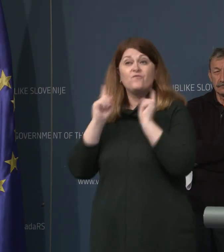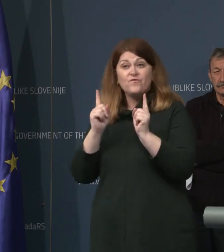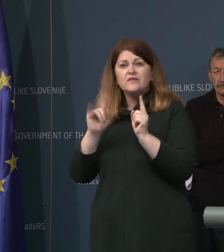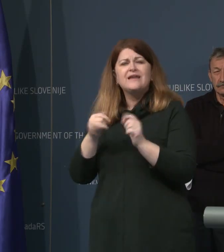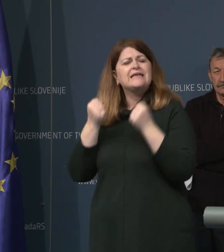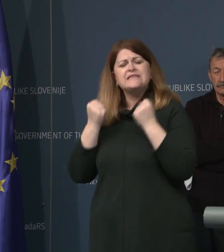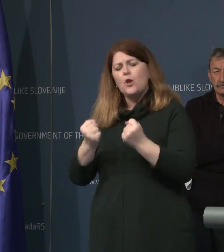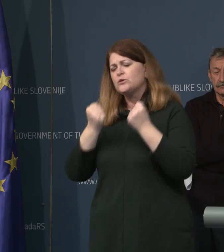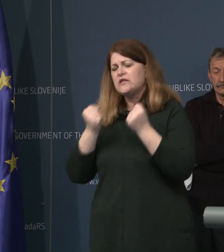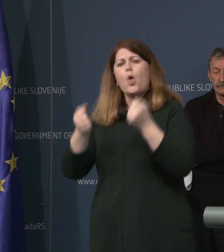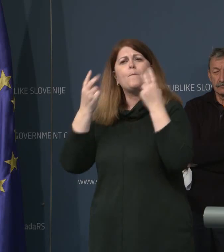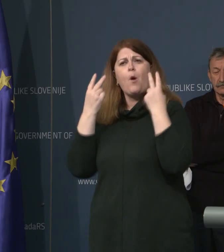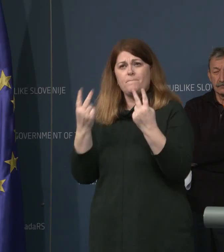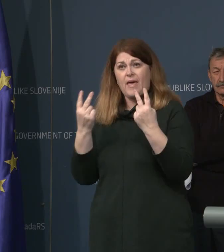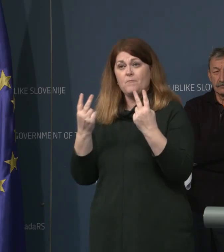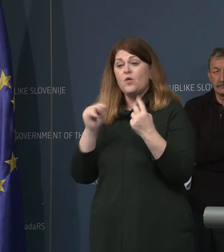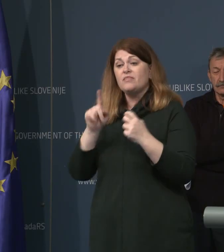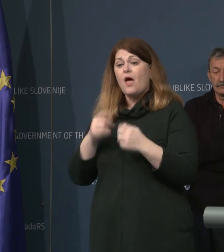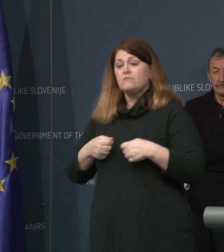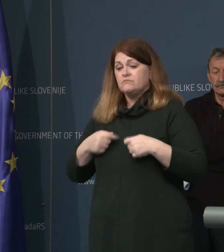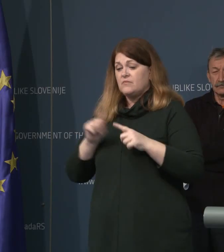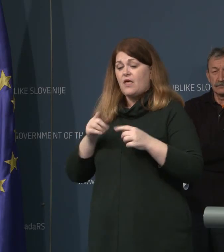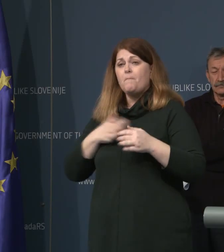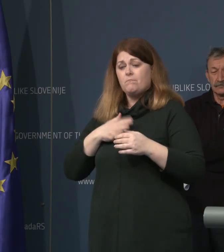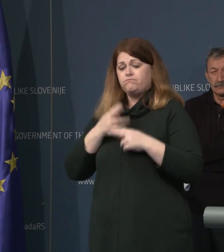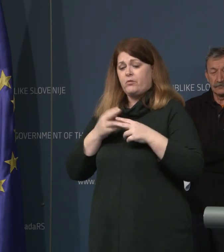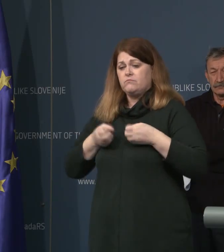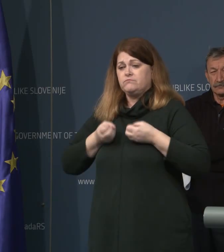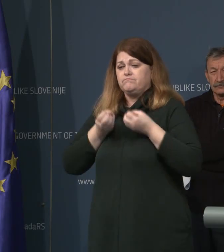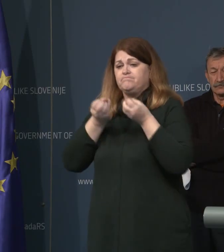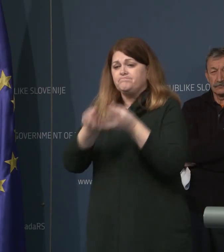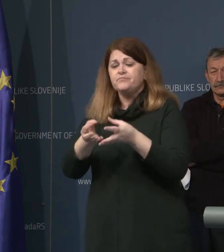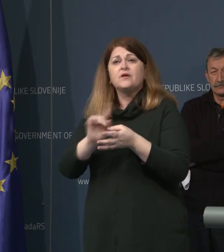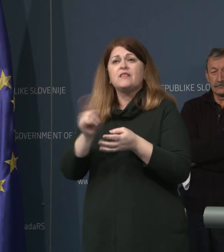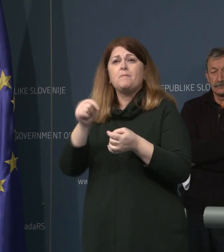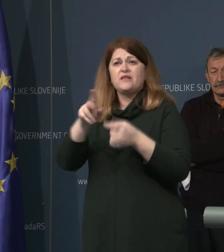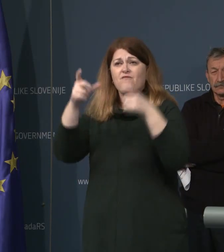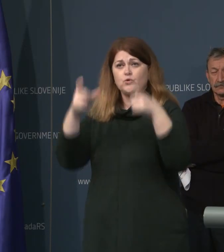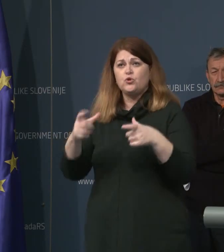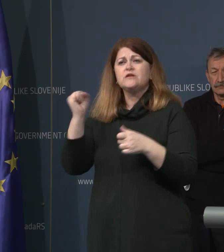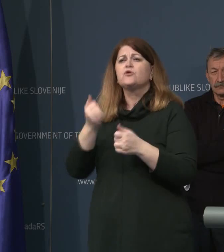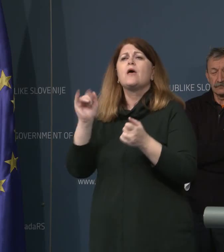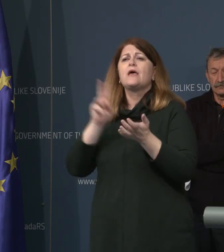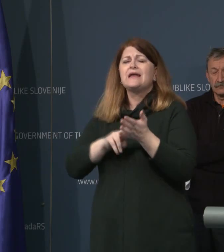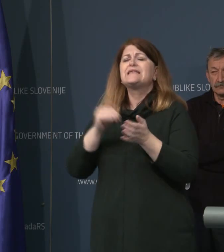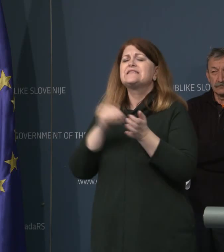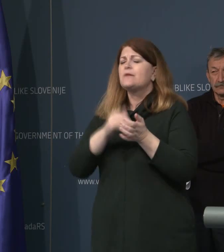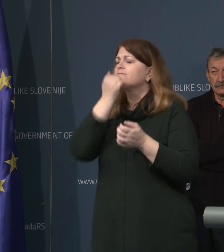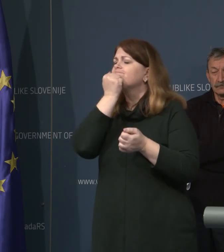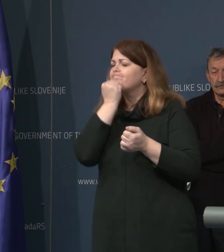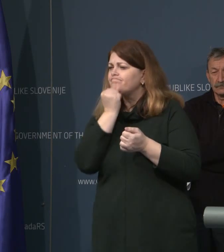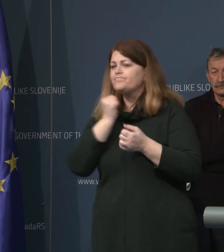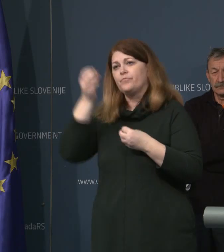ta zelo, zelo pomembno, da v vnosa povzročitelja v te ustanove ne pride, zato je res treba